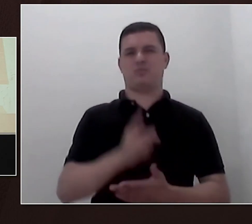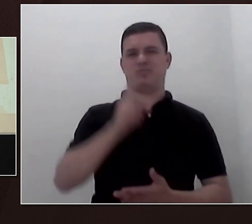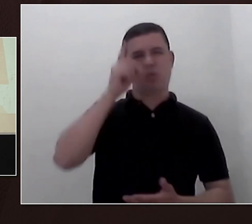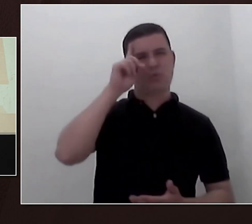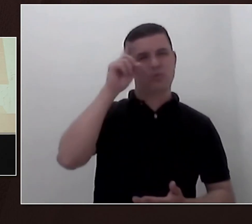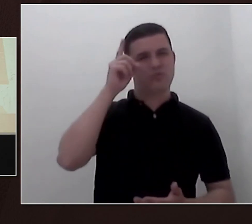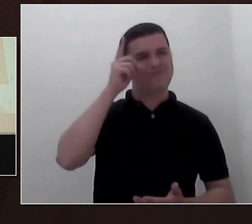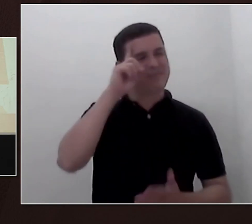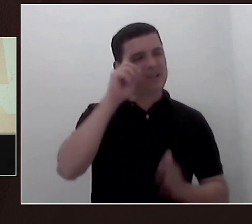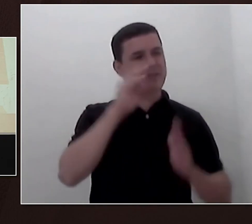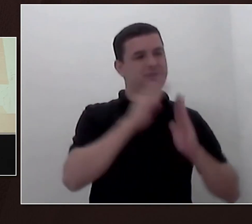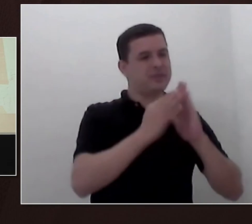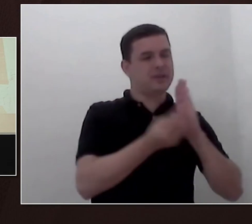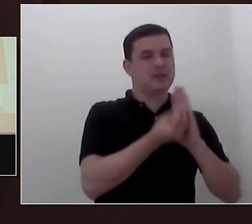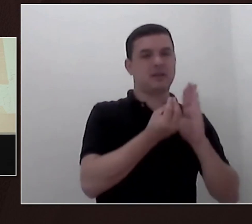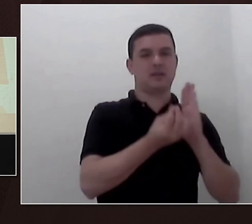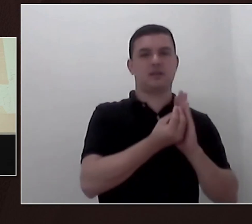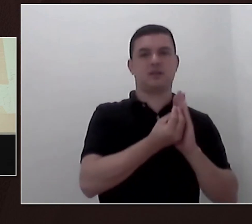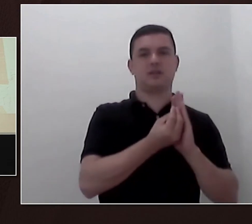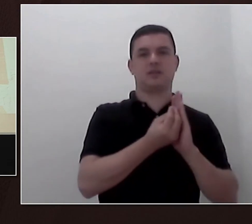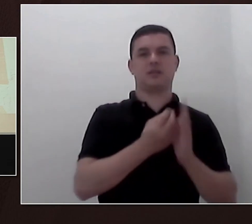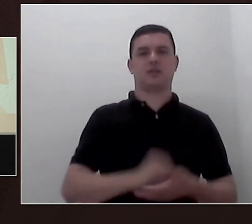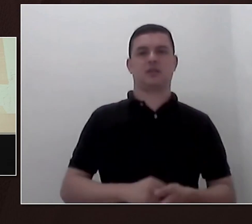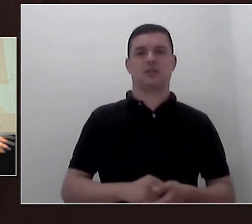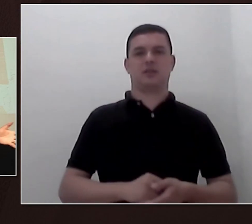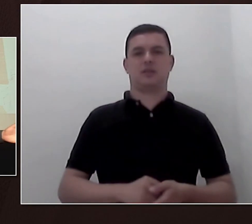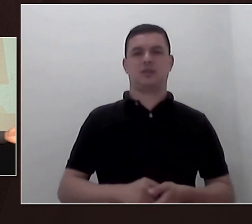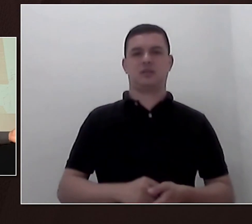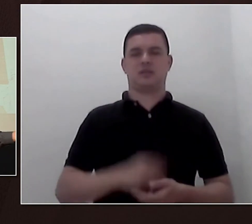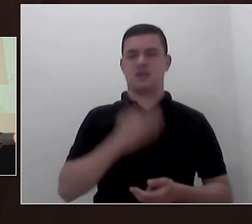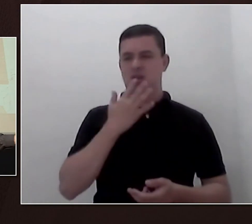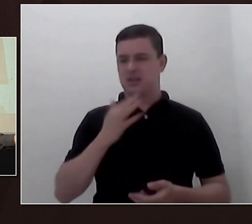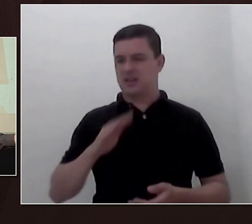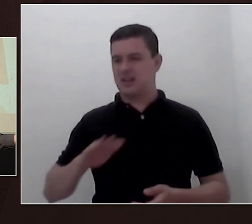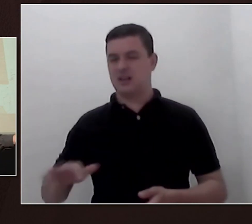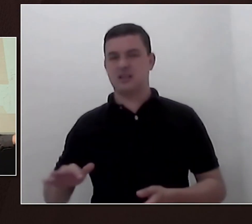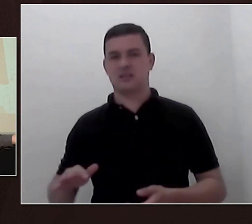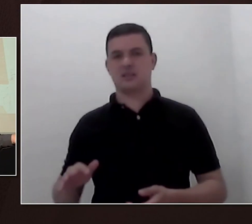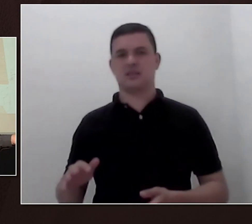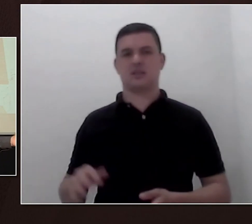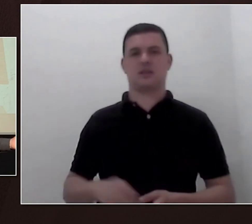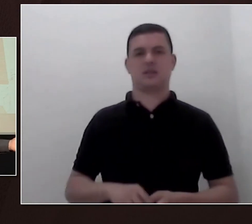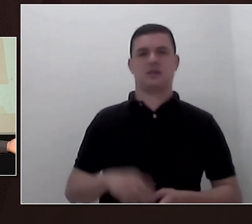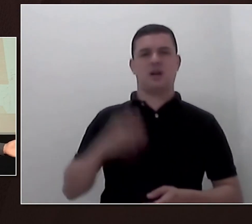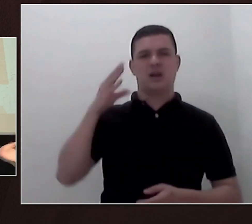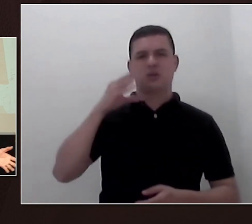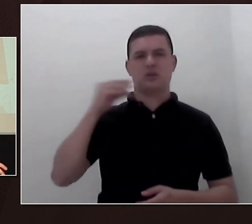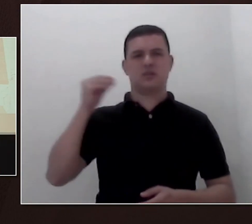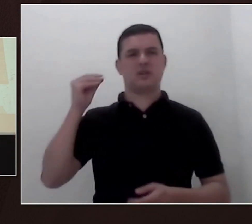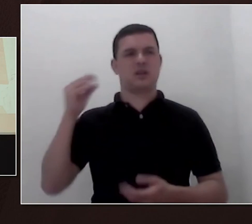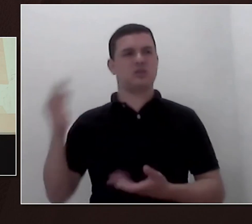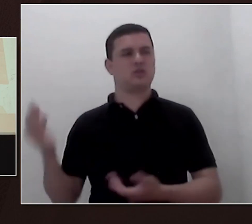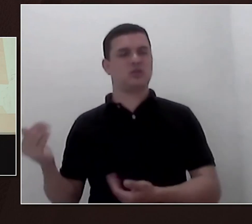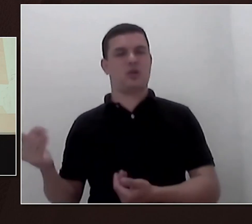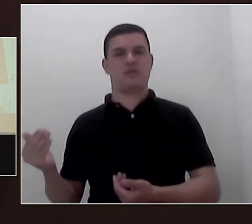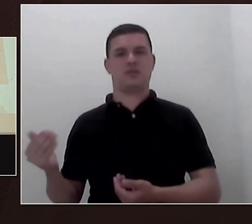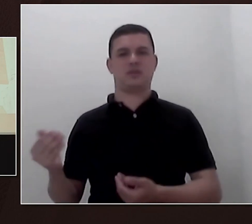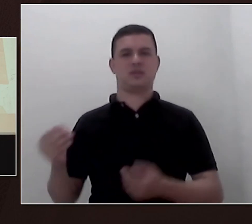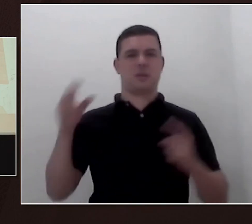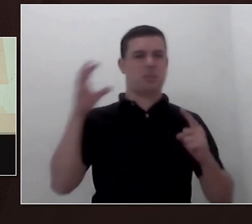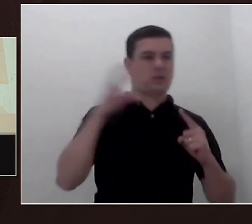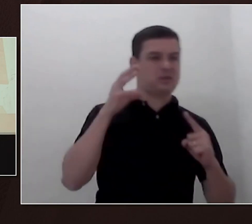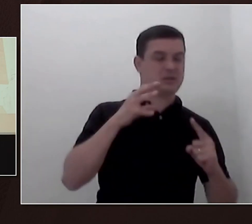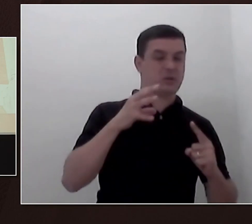Vamos fazer com que nossas crianças, nossos adolescentes, em vez de ficar passivamente sujeitos a toda essa pressão, vamos levar os